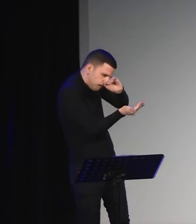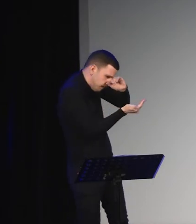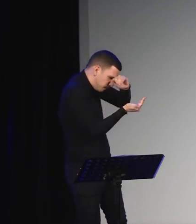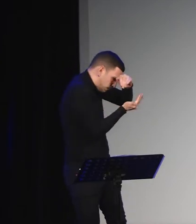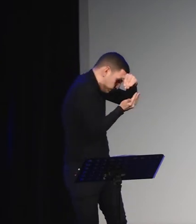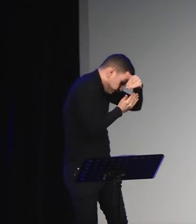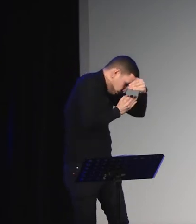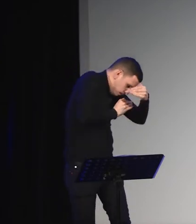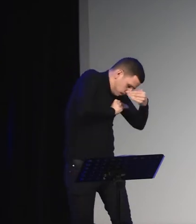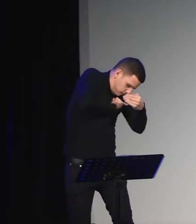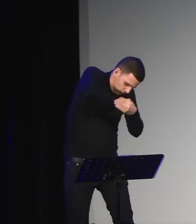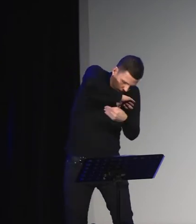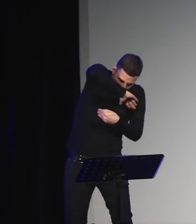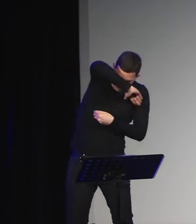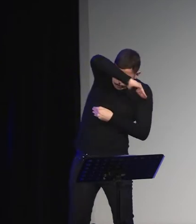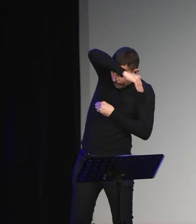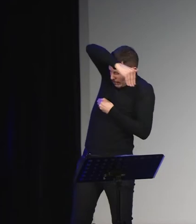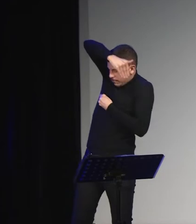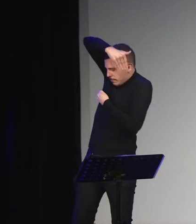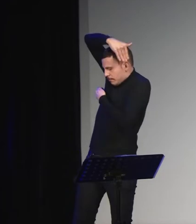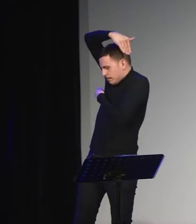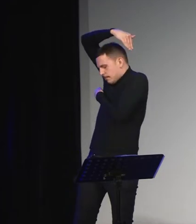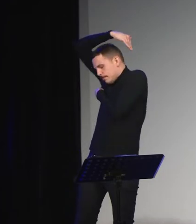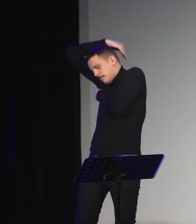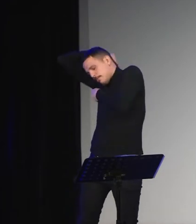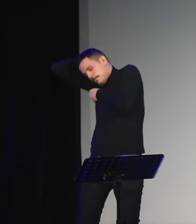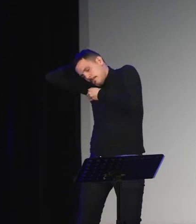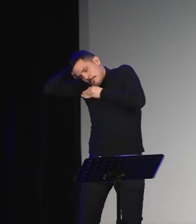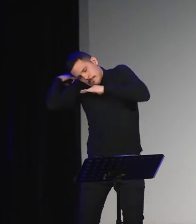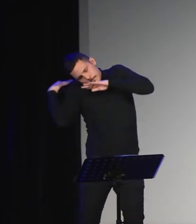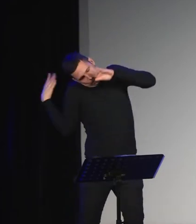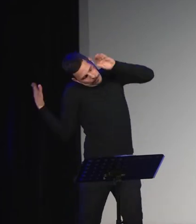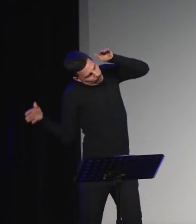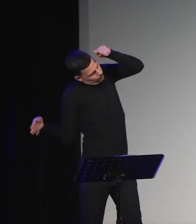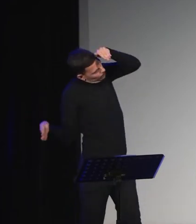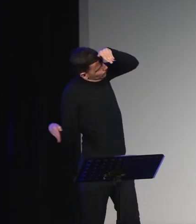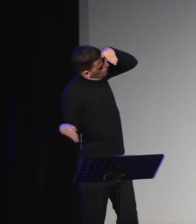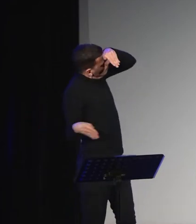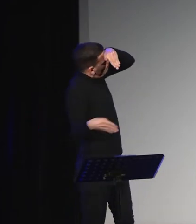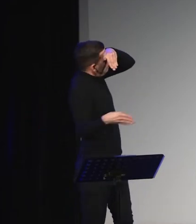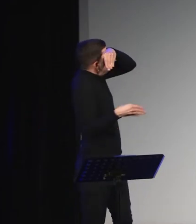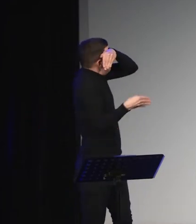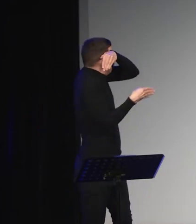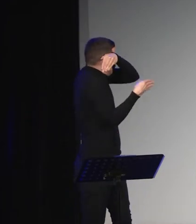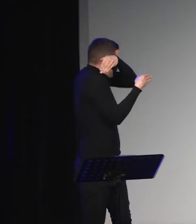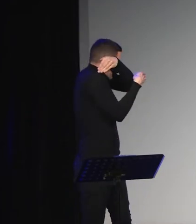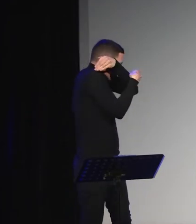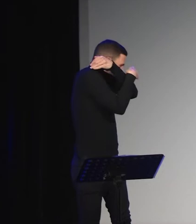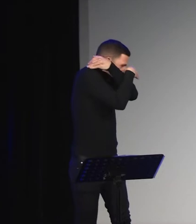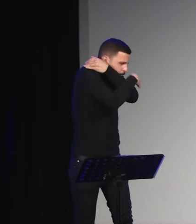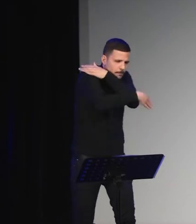doux. Qu'elle le retourne et qu'elle le tourne, que la terre l'avale. La